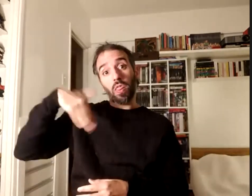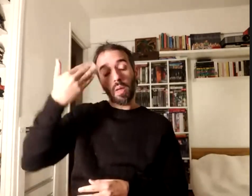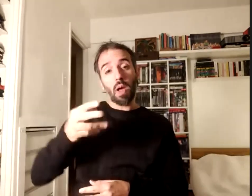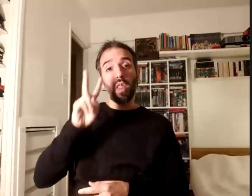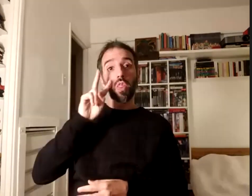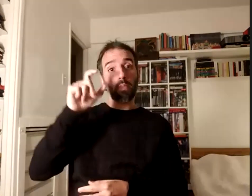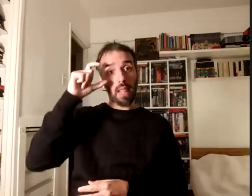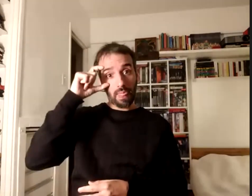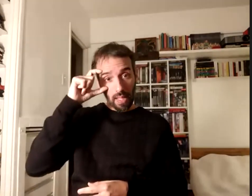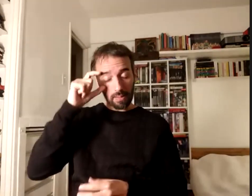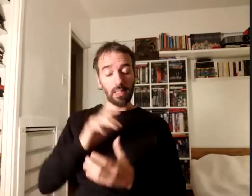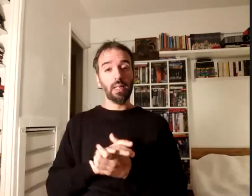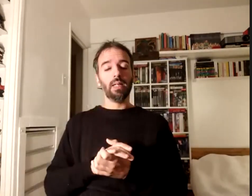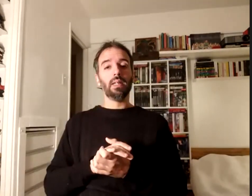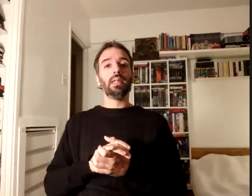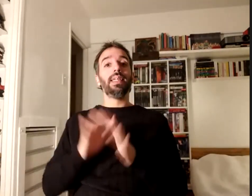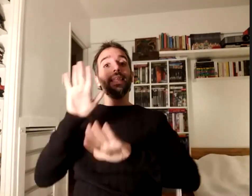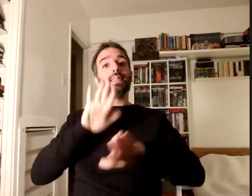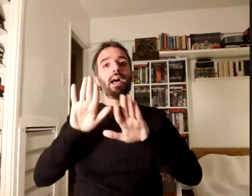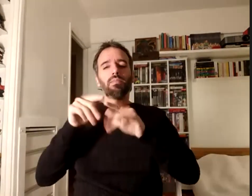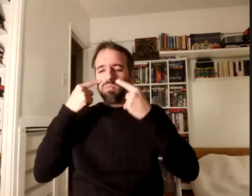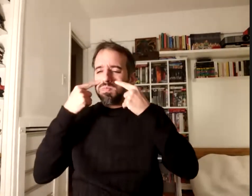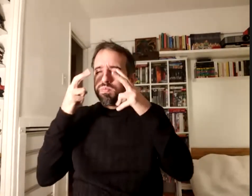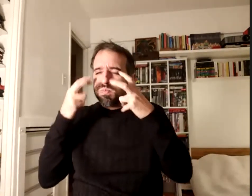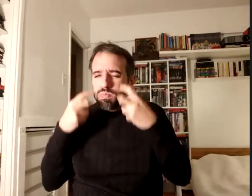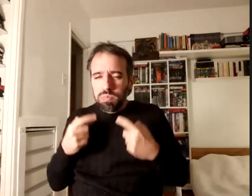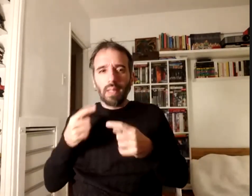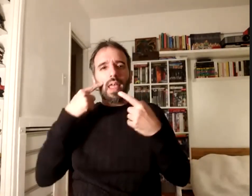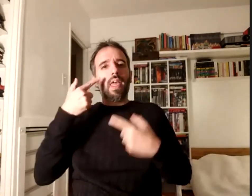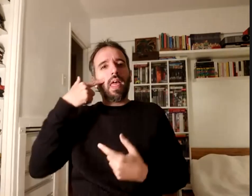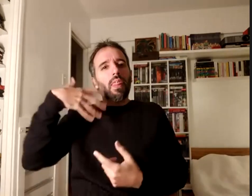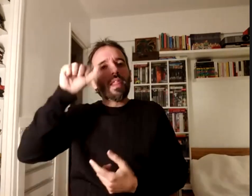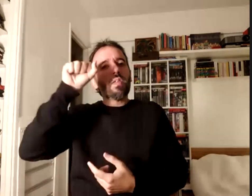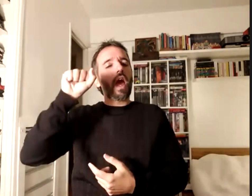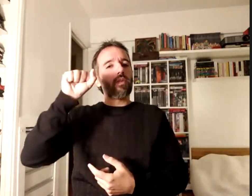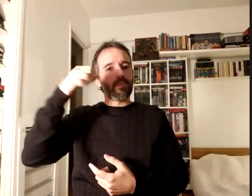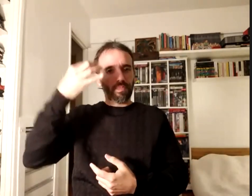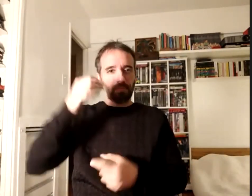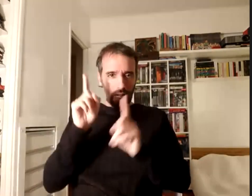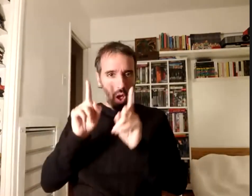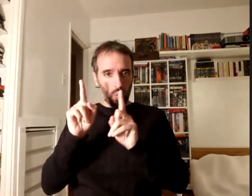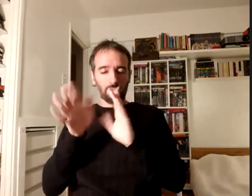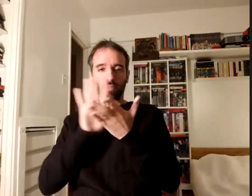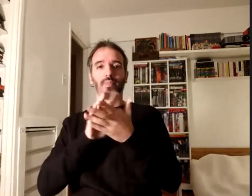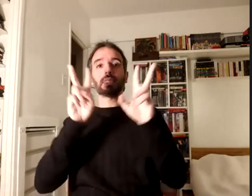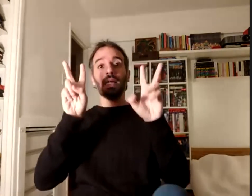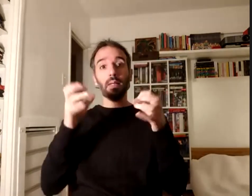a partir del cual se identificaron se identificaron algunas cuestiones específicas y se elaboraron políticas